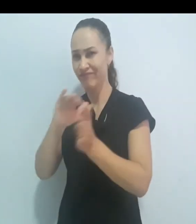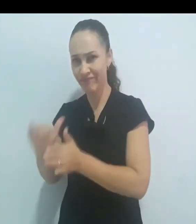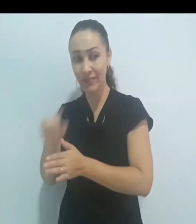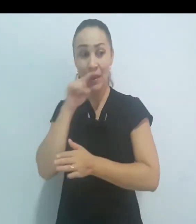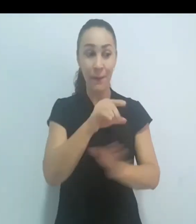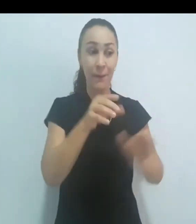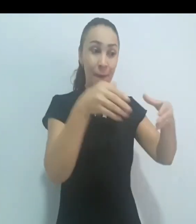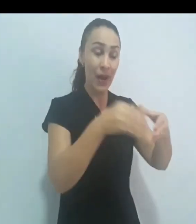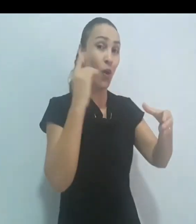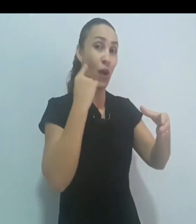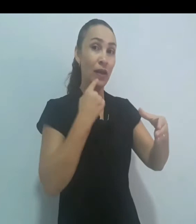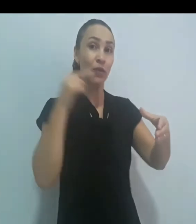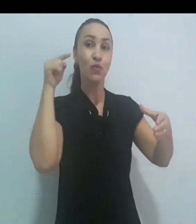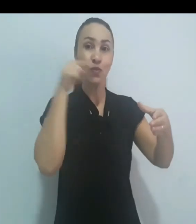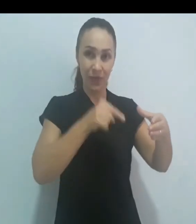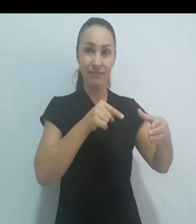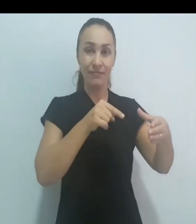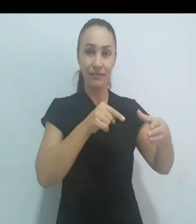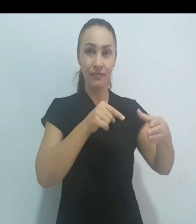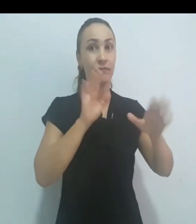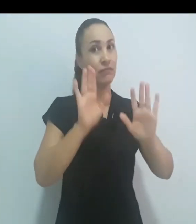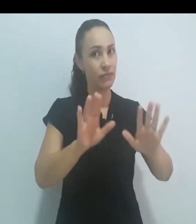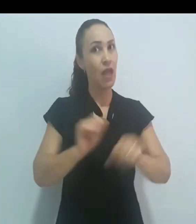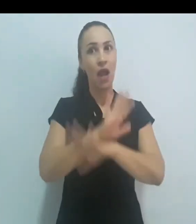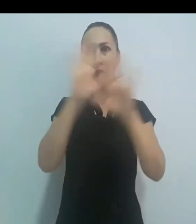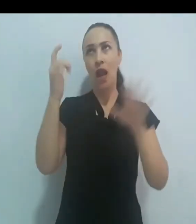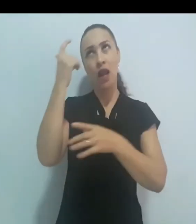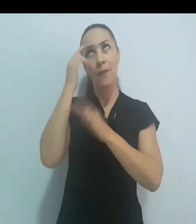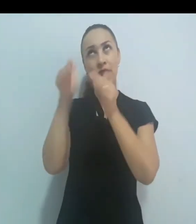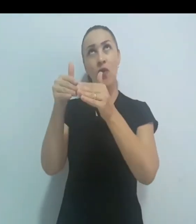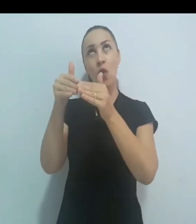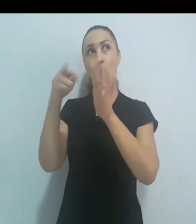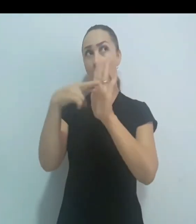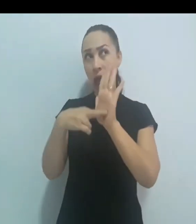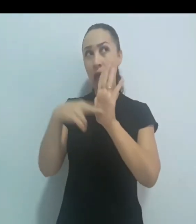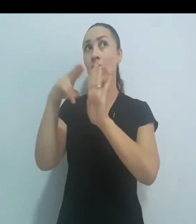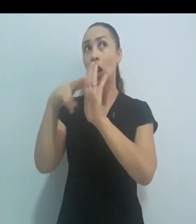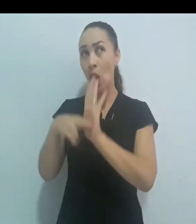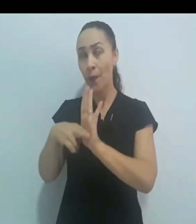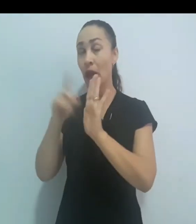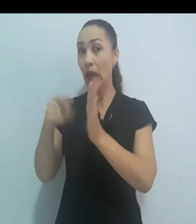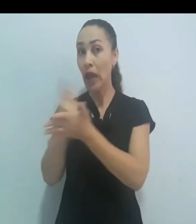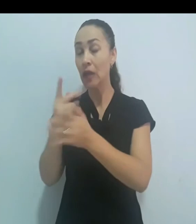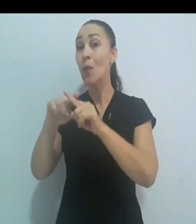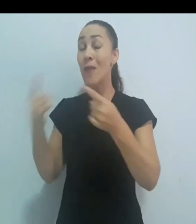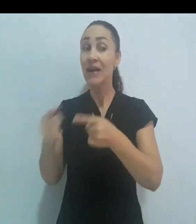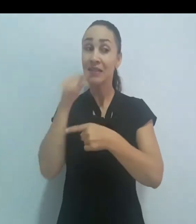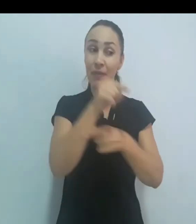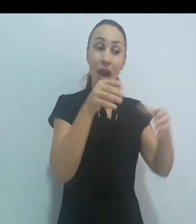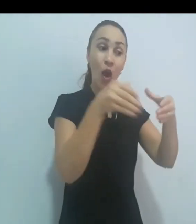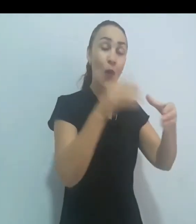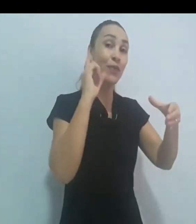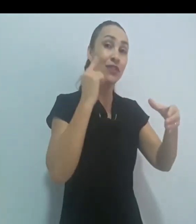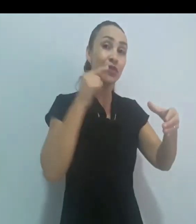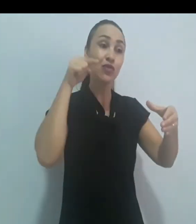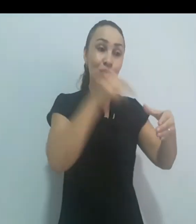um erro, para a comunidade surda, né? É claro, se a gente pensar em norma, em regra, está errado. Mas para